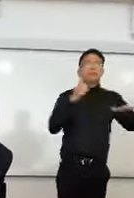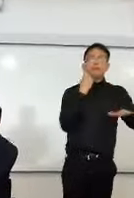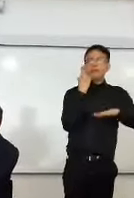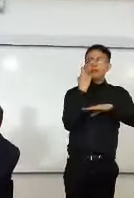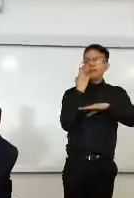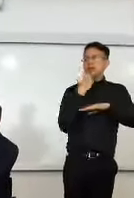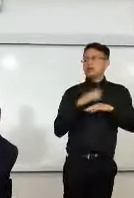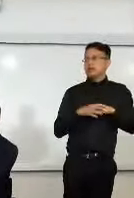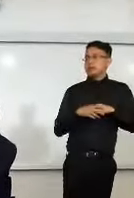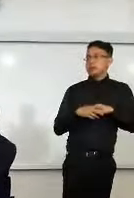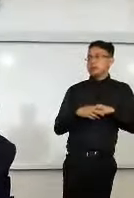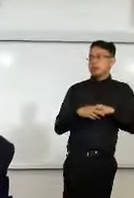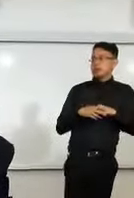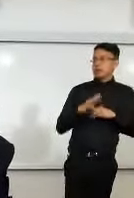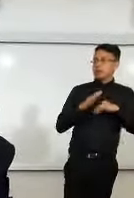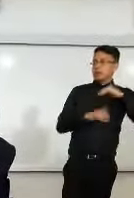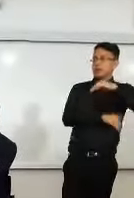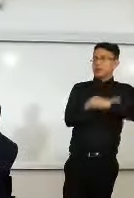De